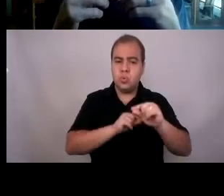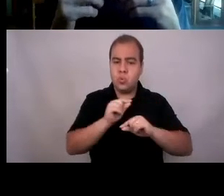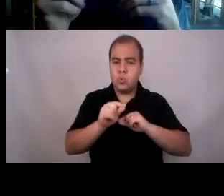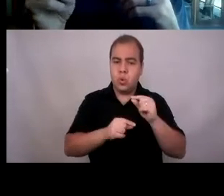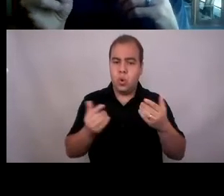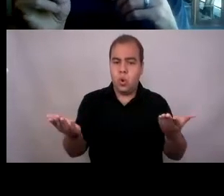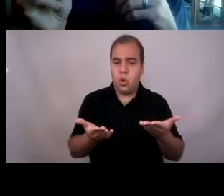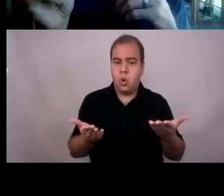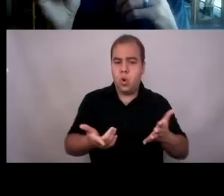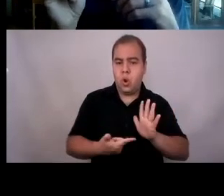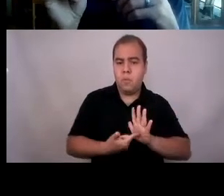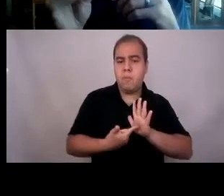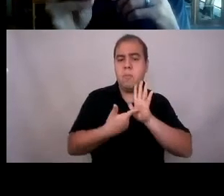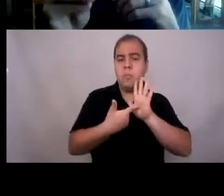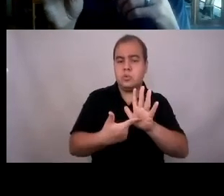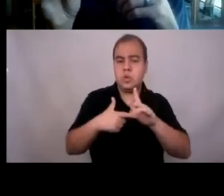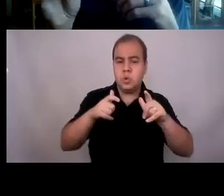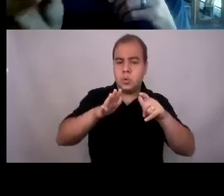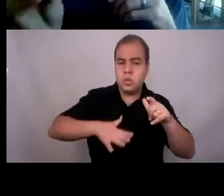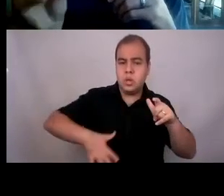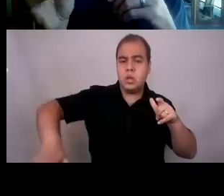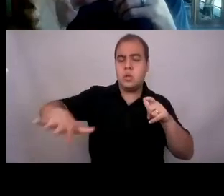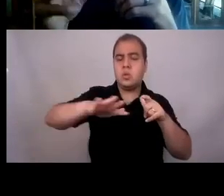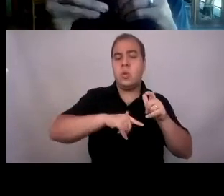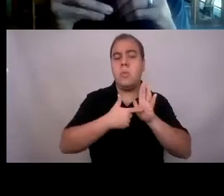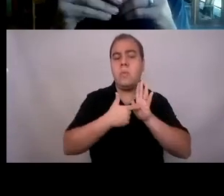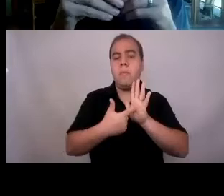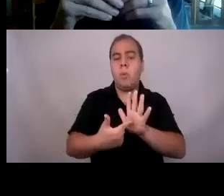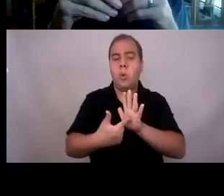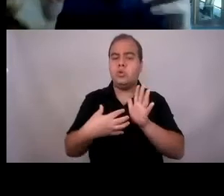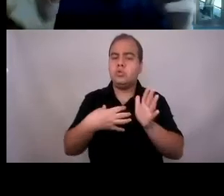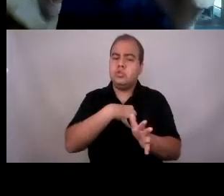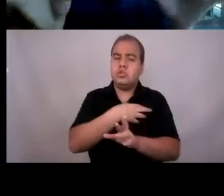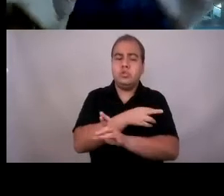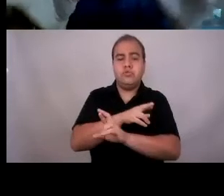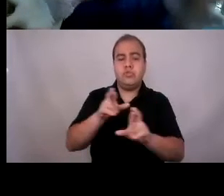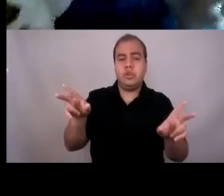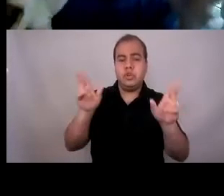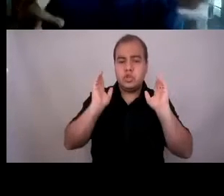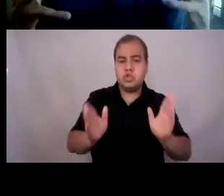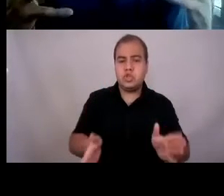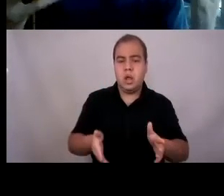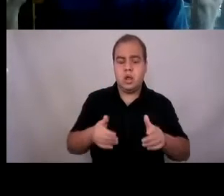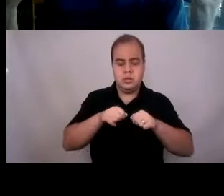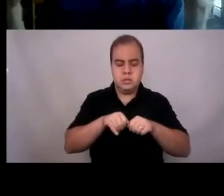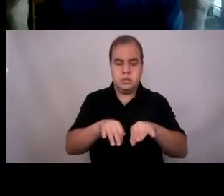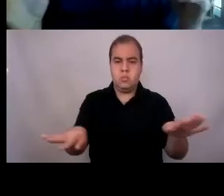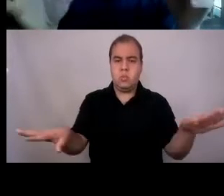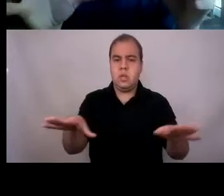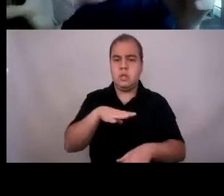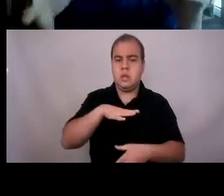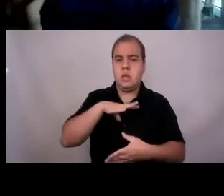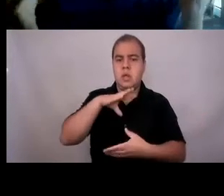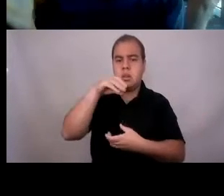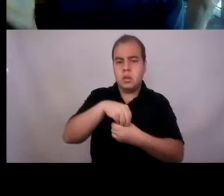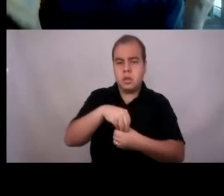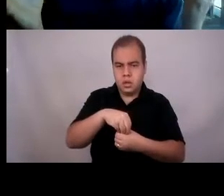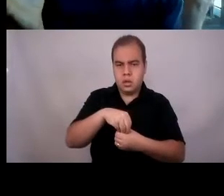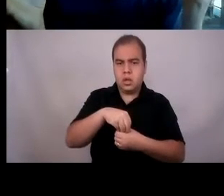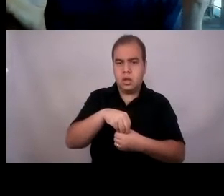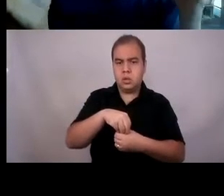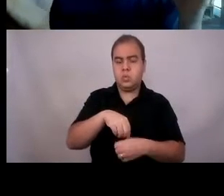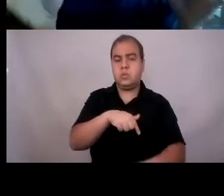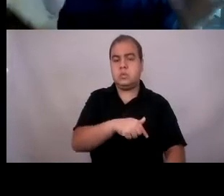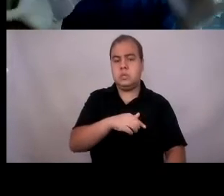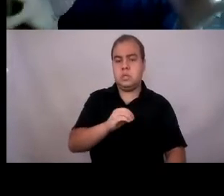nesse território, indicam uma medida diferente que foi distribuída na cidade dentro desse programa dos 700 milhões